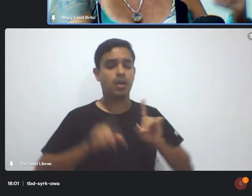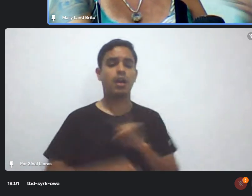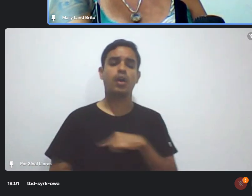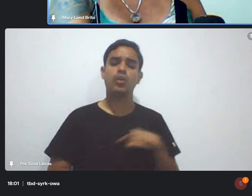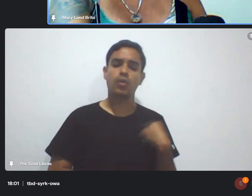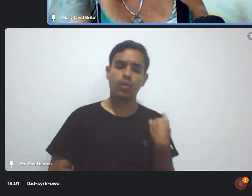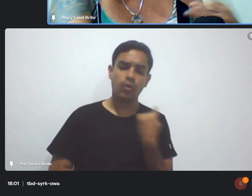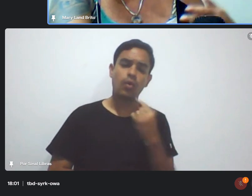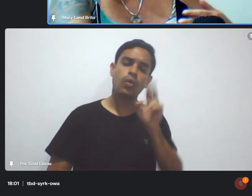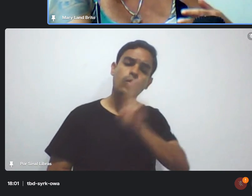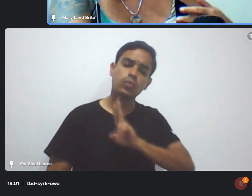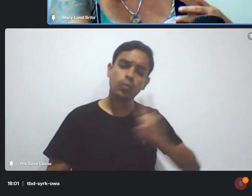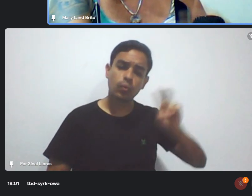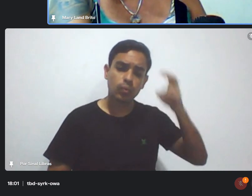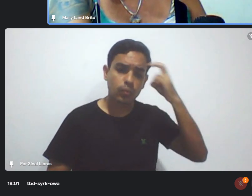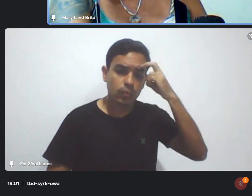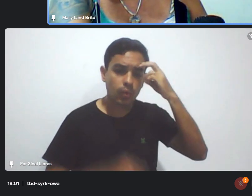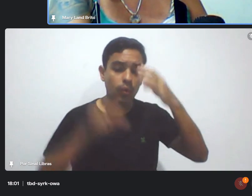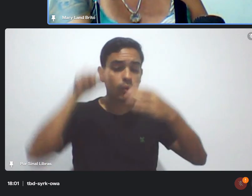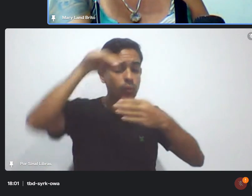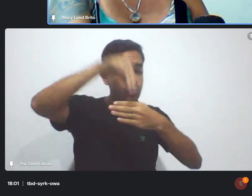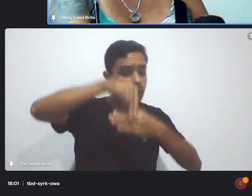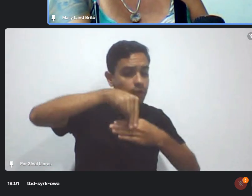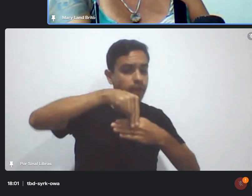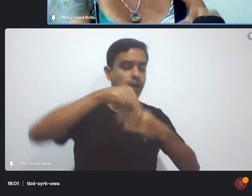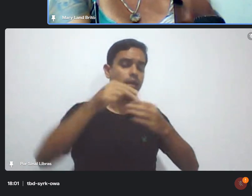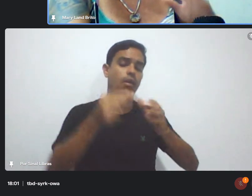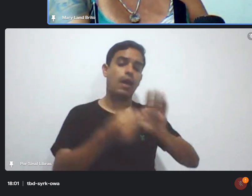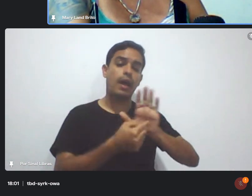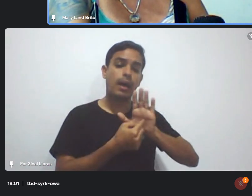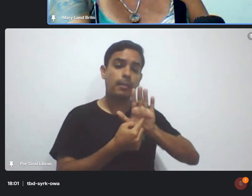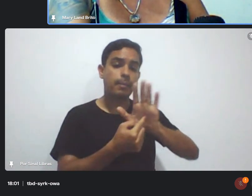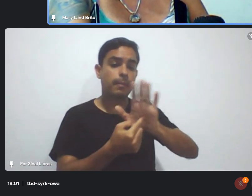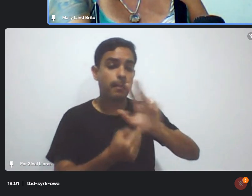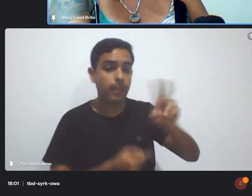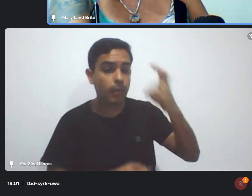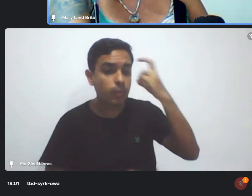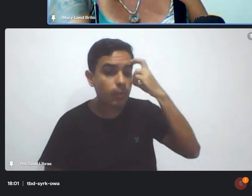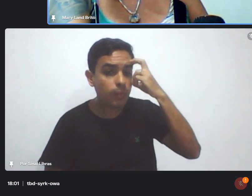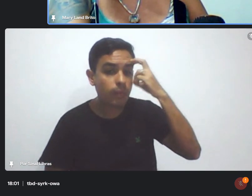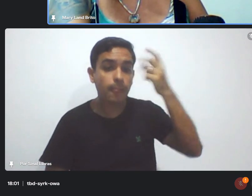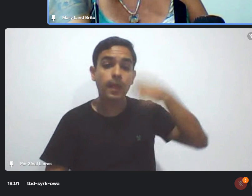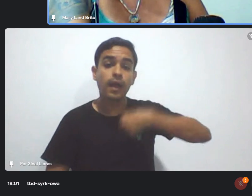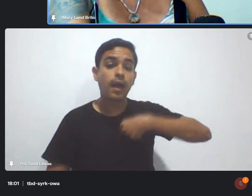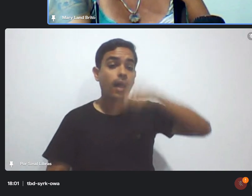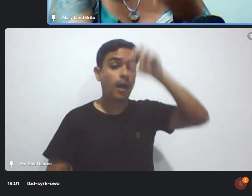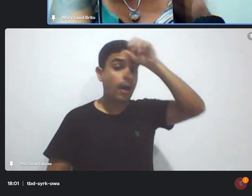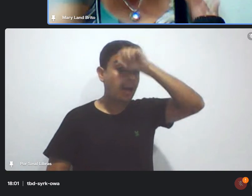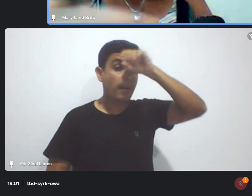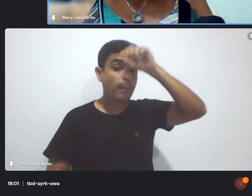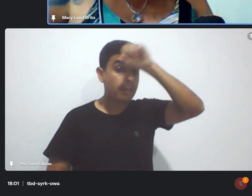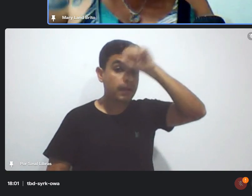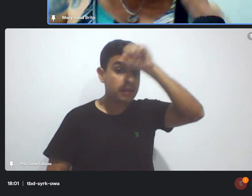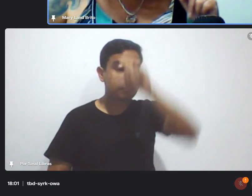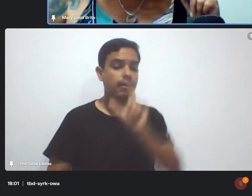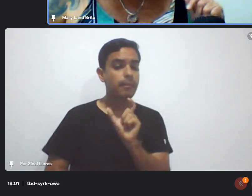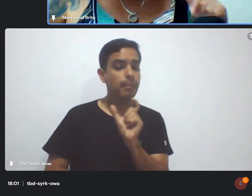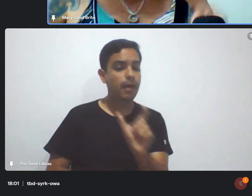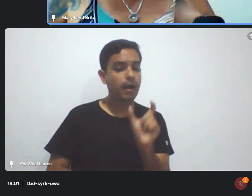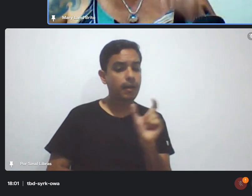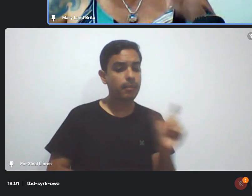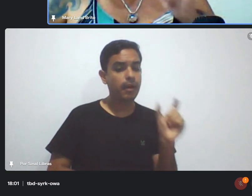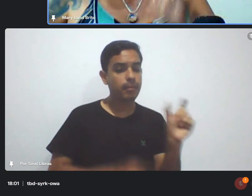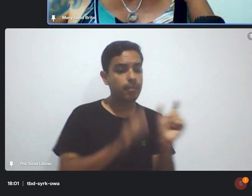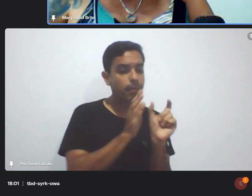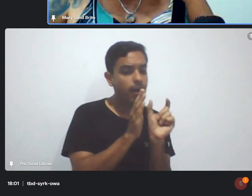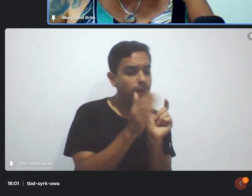filme, apresentação cultural, né, para isso. E uma das coisas que eu fui aprendendo são as nomenclaturas, e aí passar para tu aqui. A